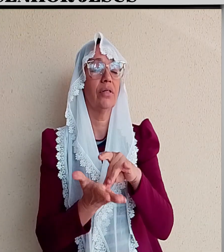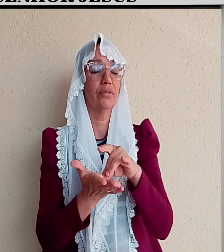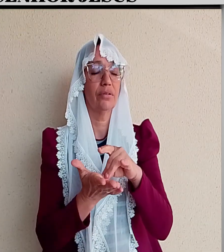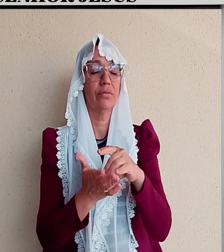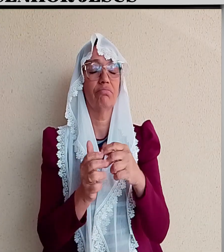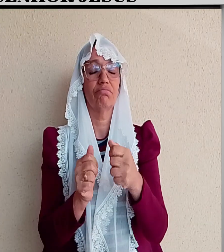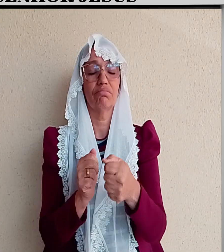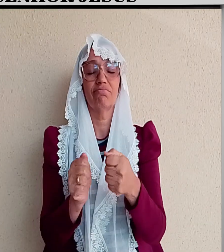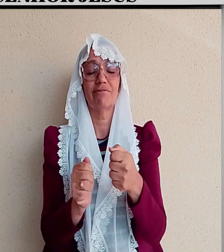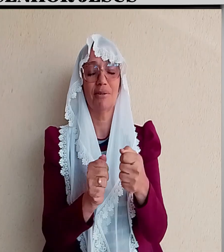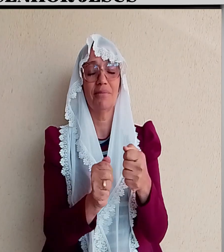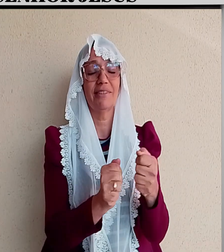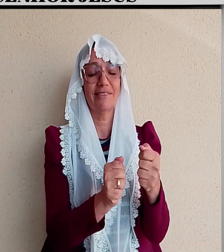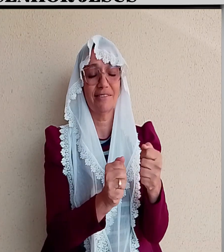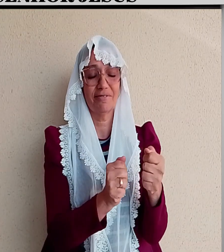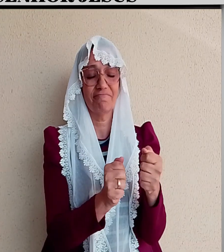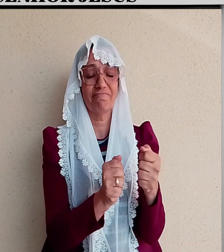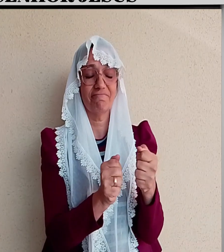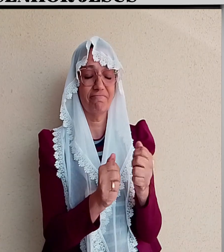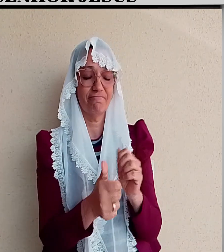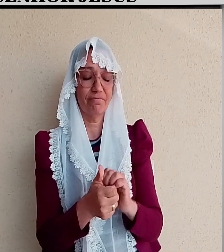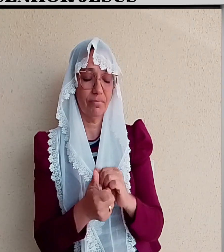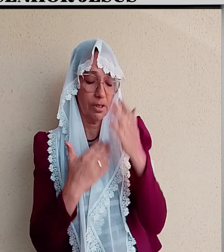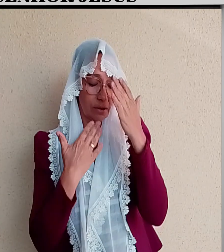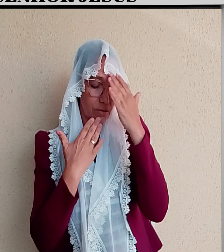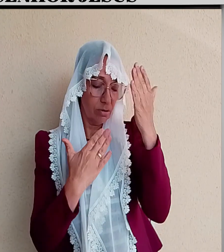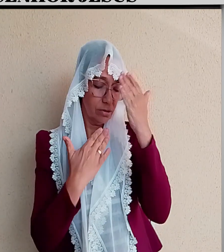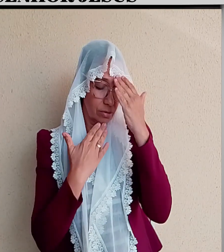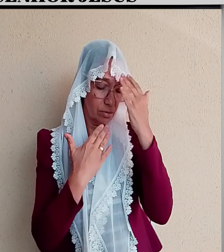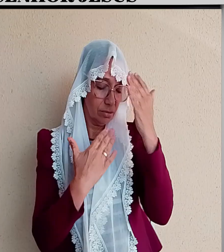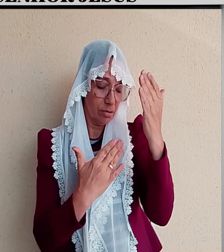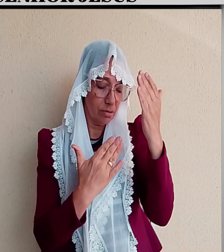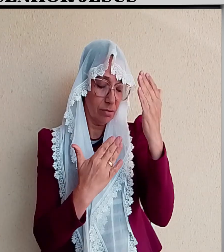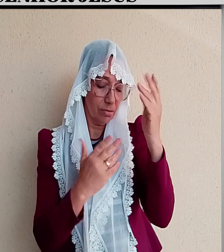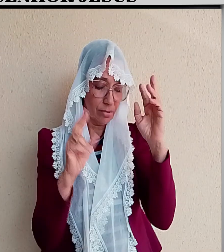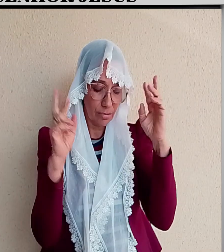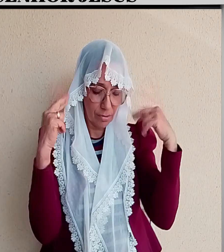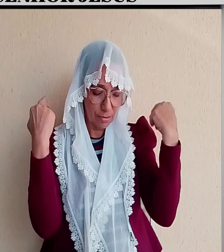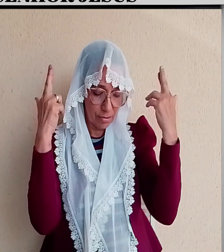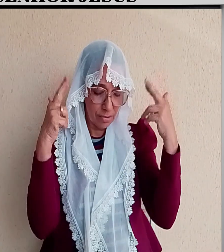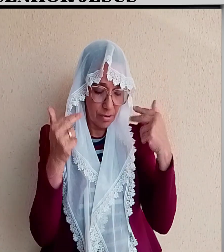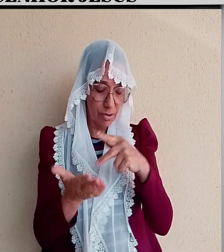Cristo Jesus, o Cordeiro inefável, que reina contigo vive eternamente.